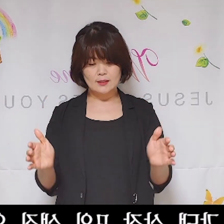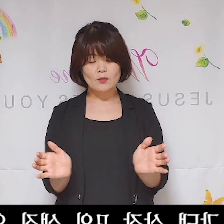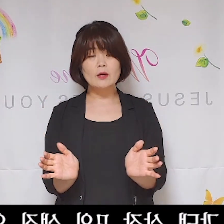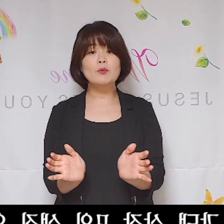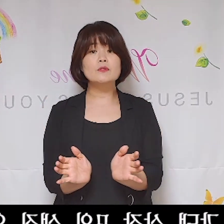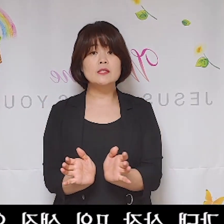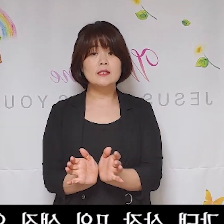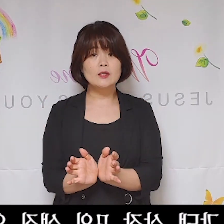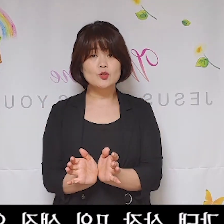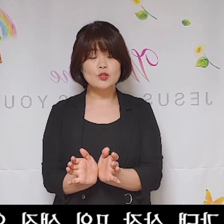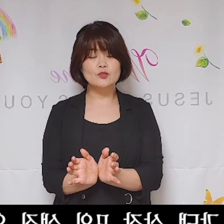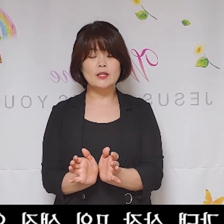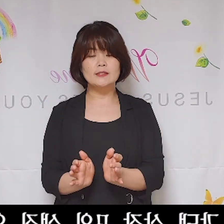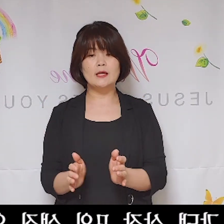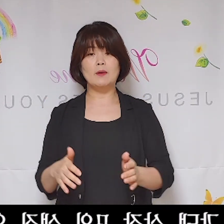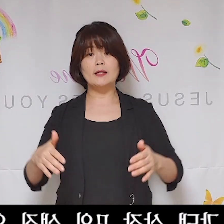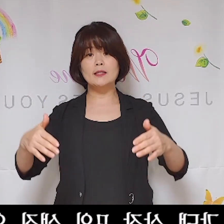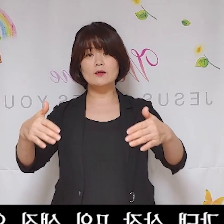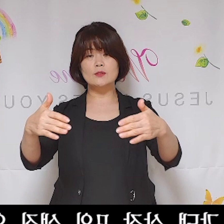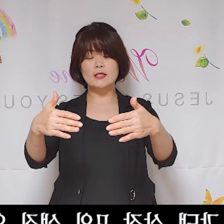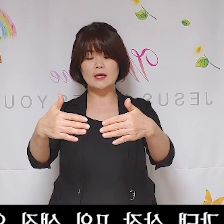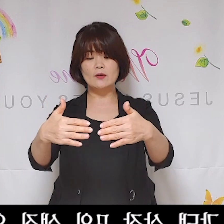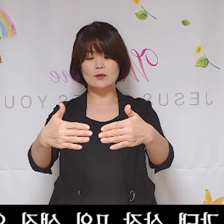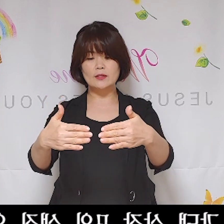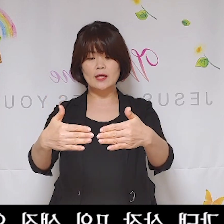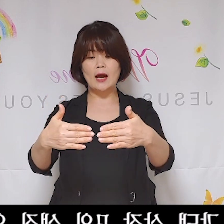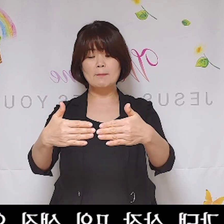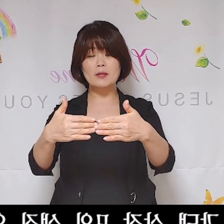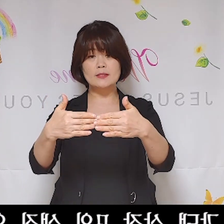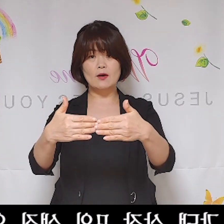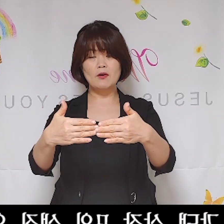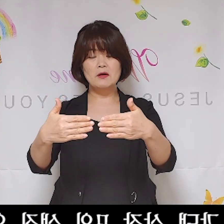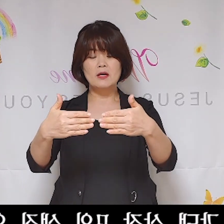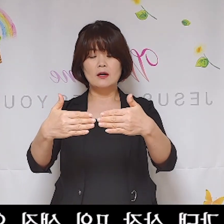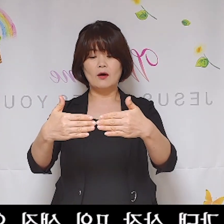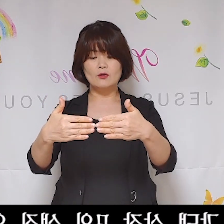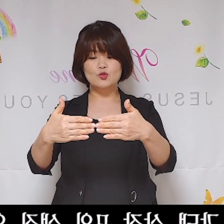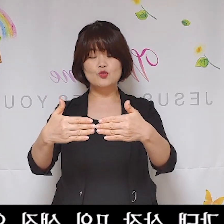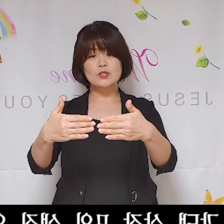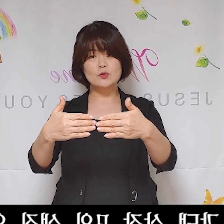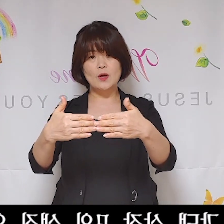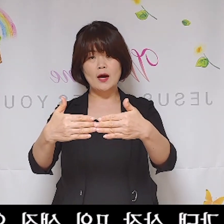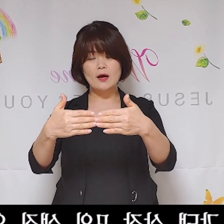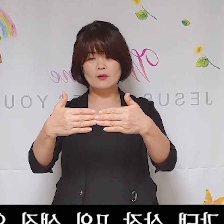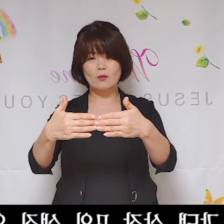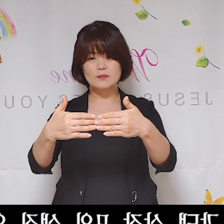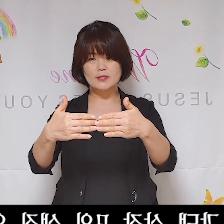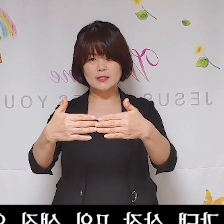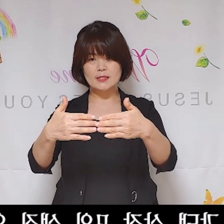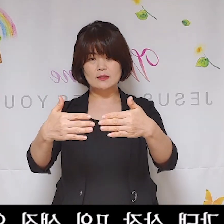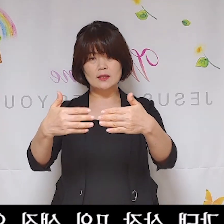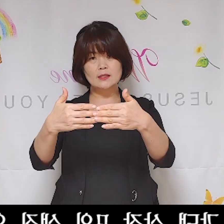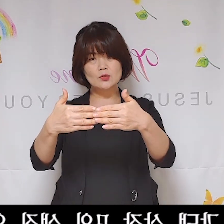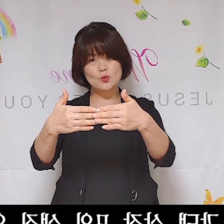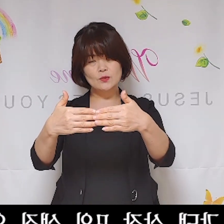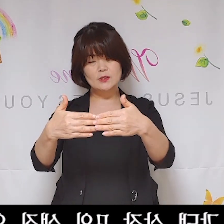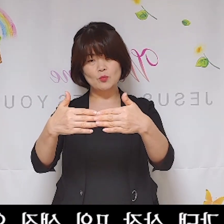이렇게 표시를 해주셔도 되는데 막힌 거잖아요. 그러니까 앞에서 중지와 검지 이렇게 끝쪽을